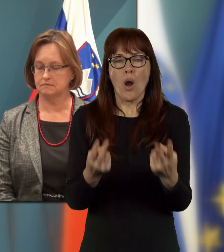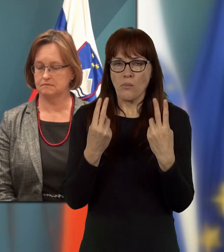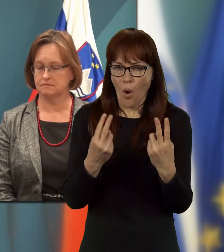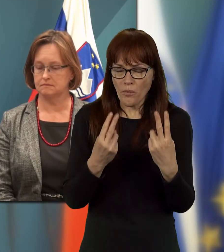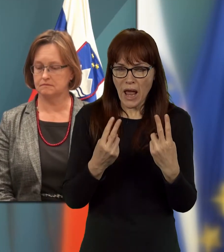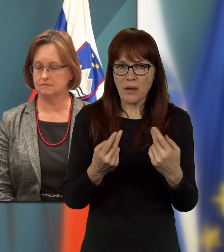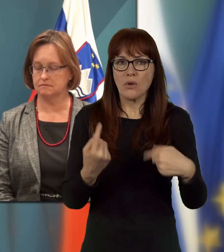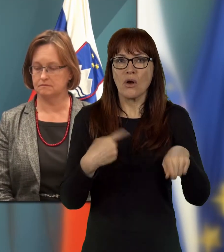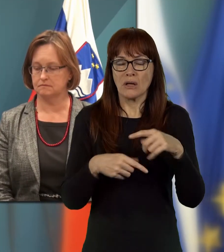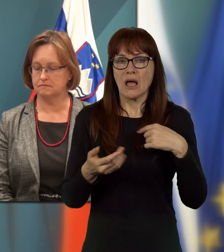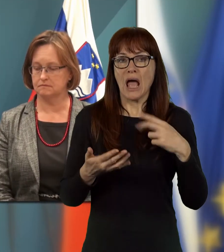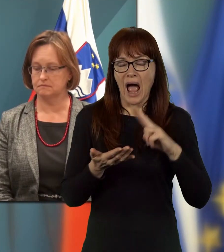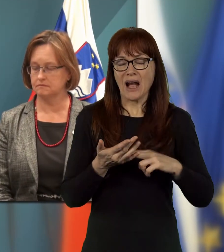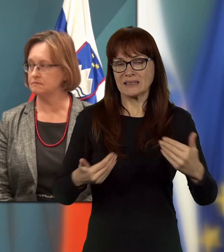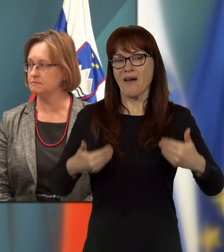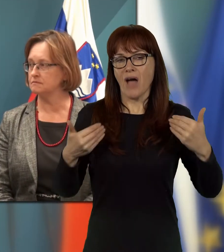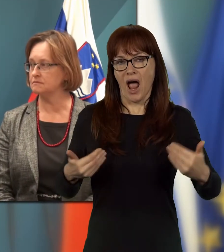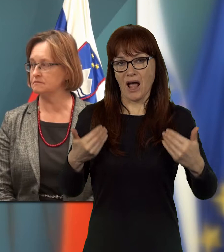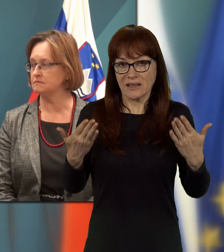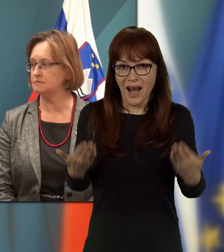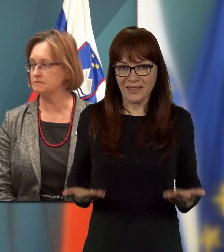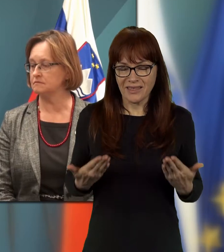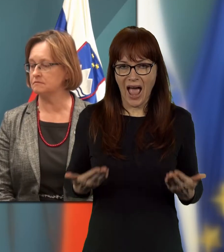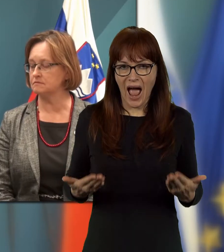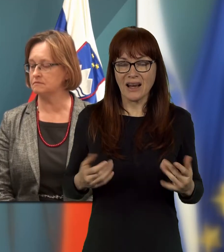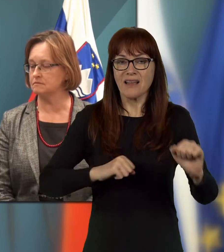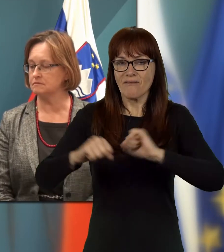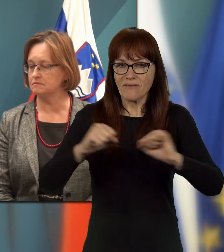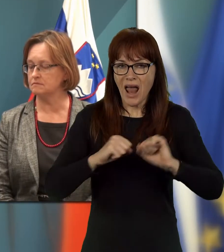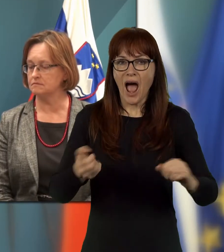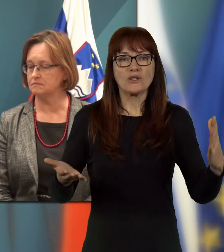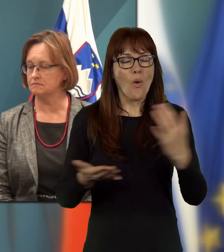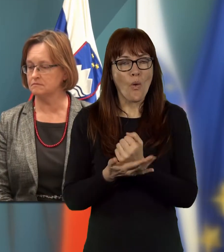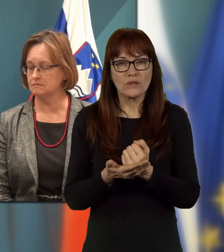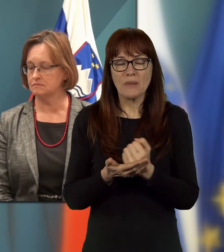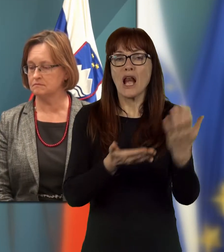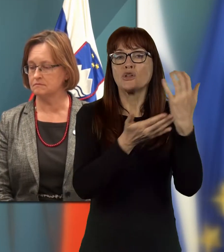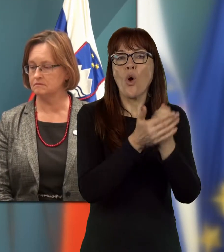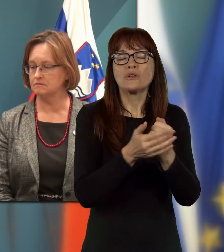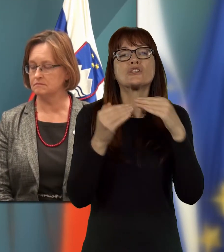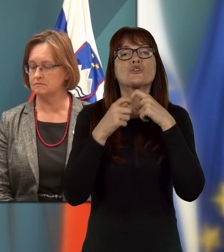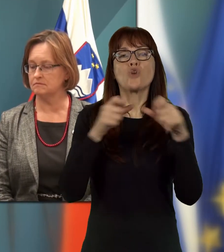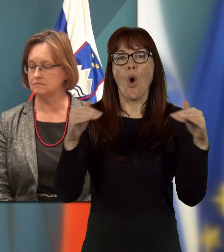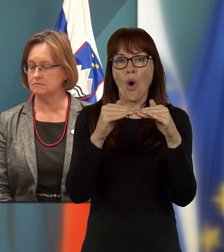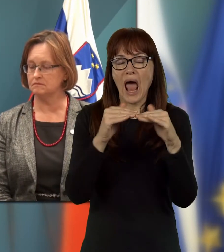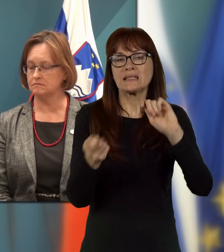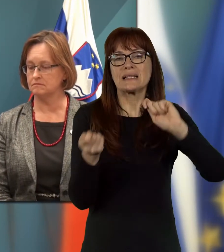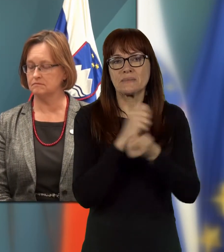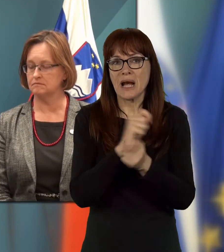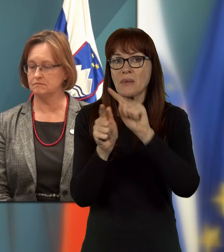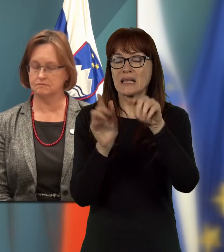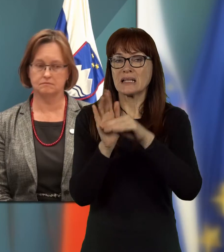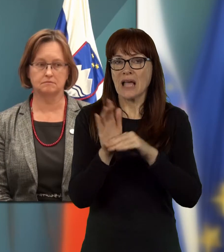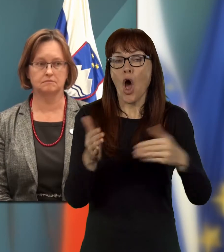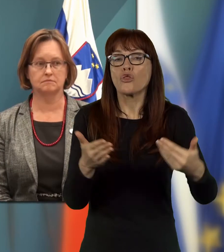pomembno, da v bistvu smo zdaj, in jaz sem res vesela, da smo danes na vladi uspeli doseči soglasje za